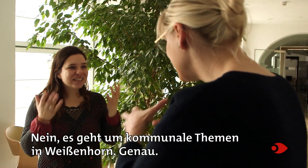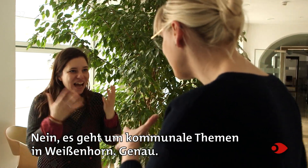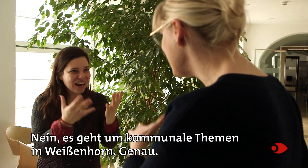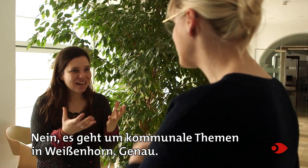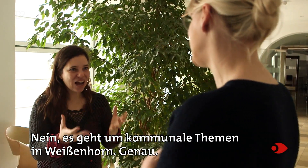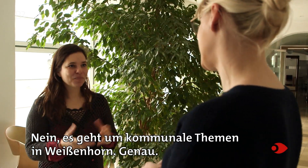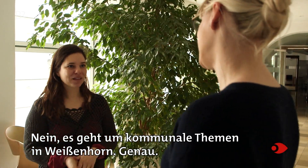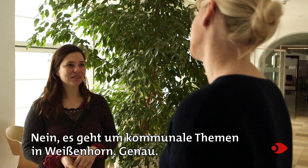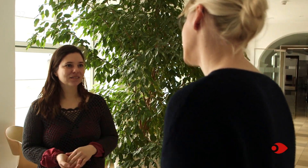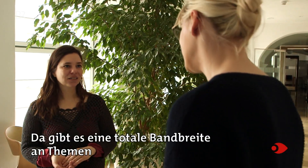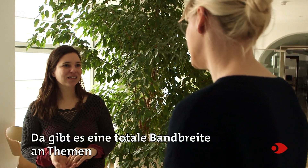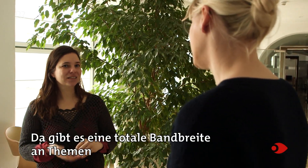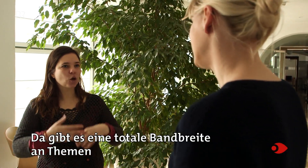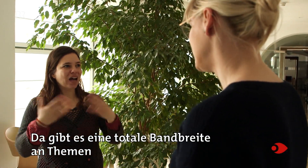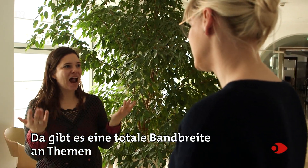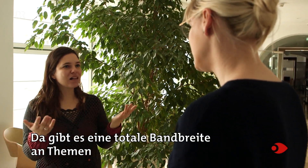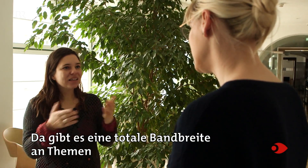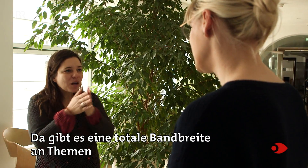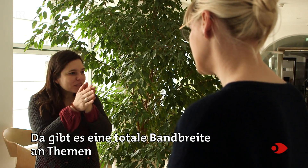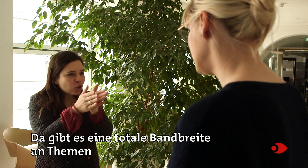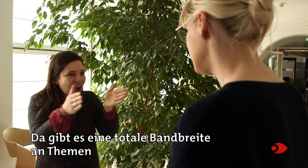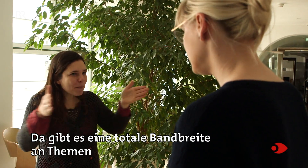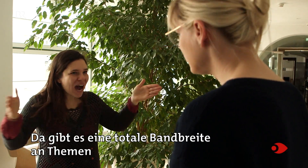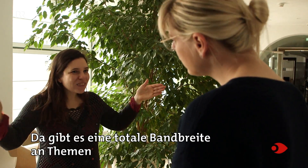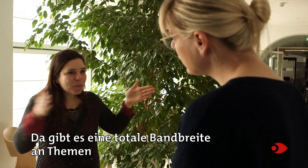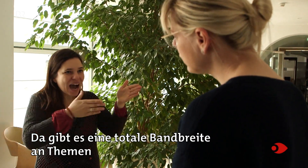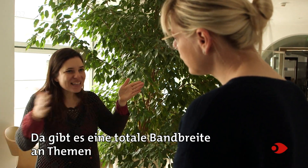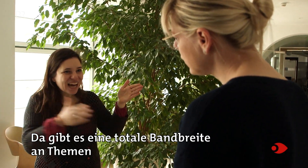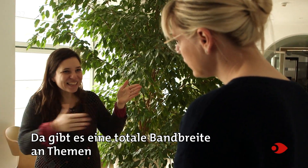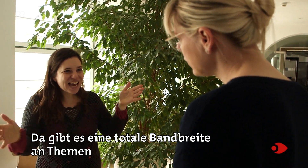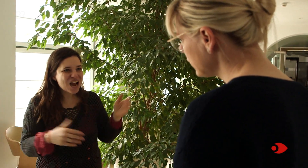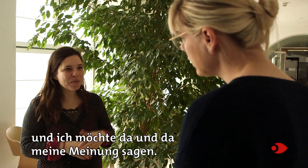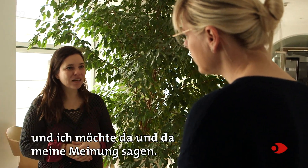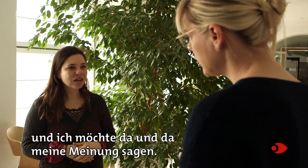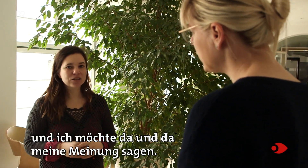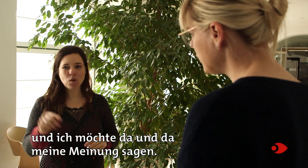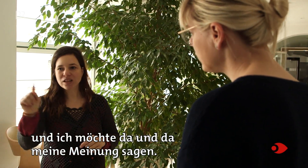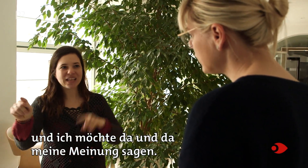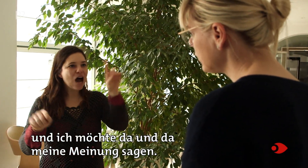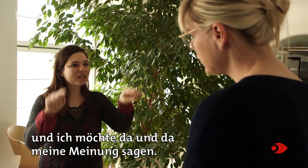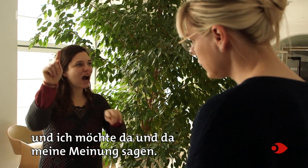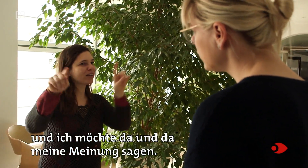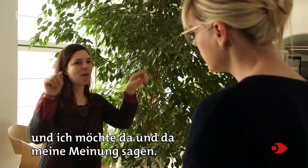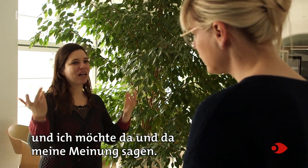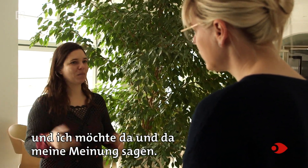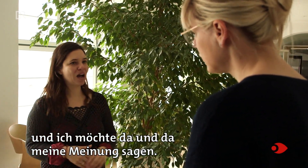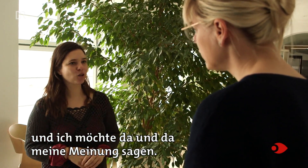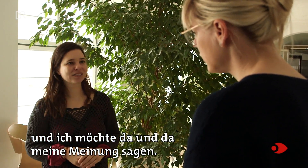bisschen Weißenhorn. Da kommt total Pfand bei den Themen. Ja. Und die Leute da haben ja die Meinung